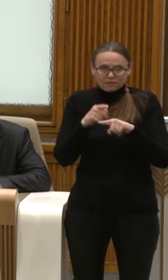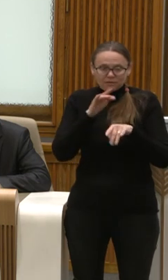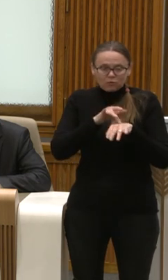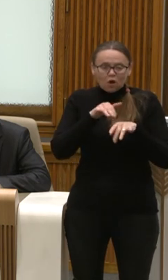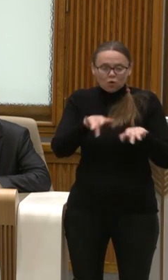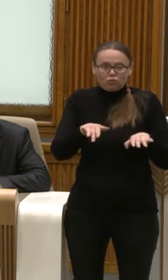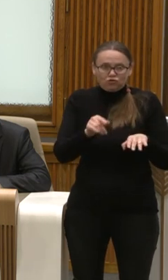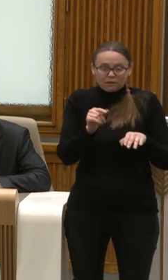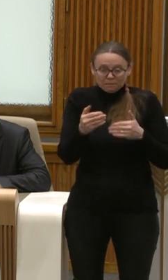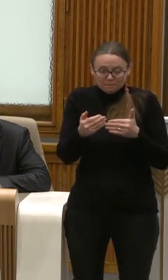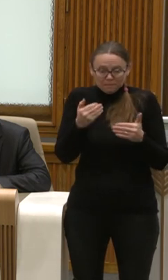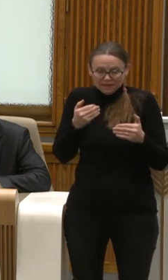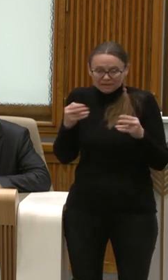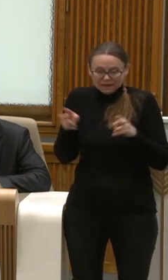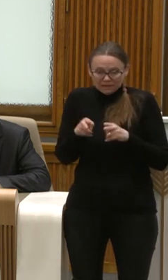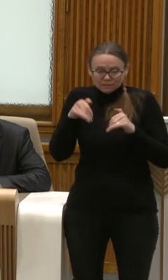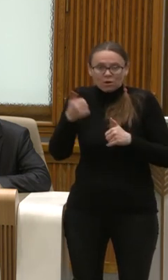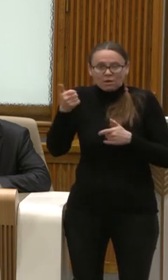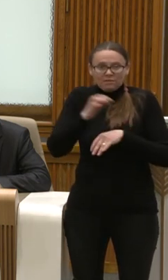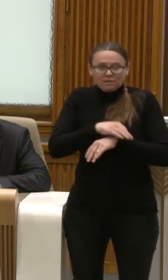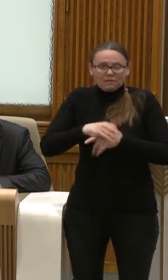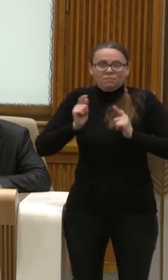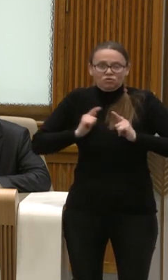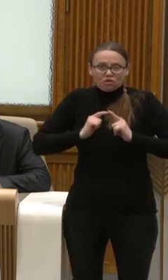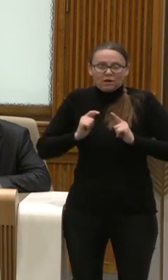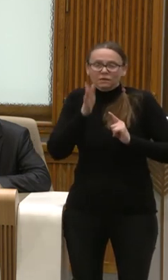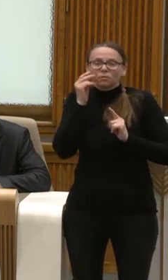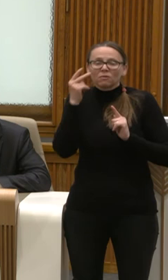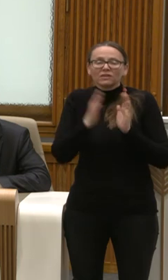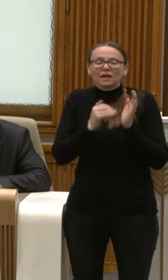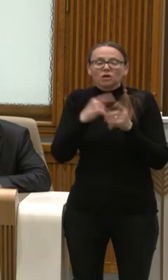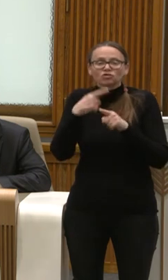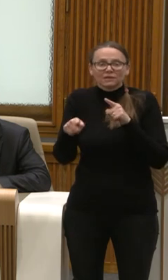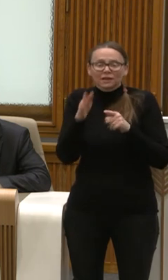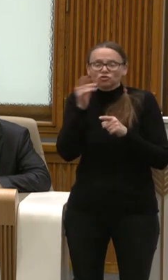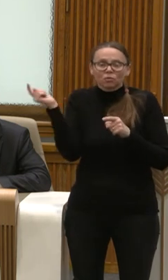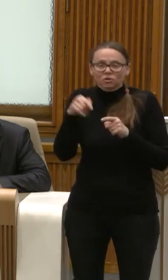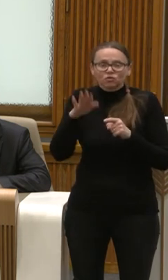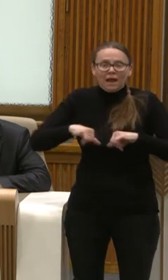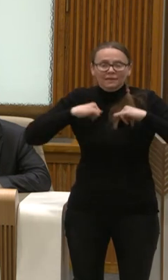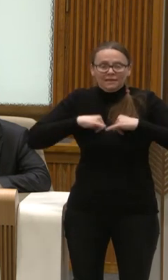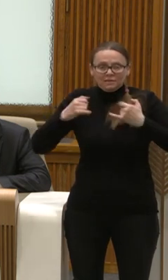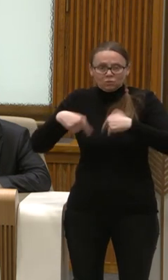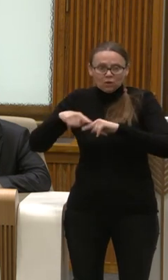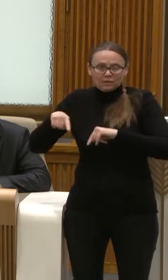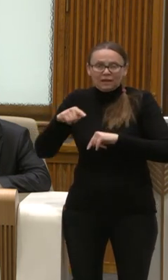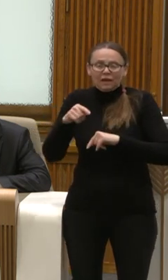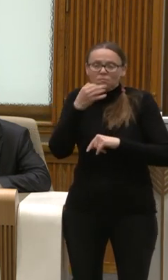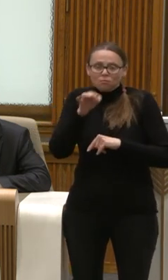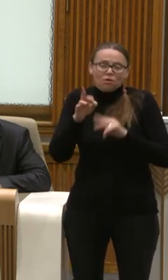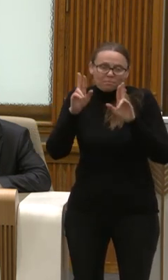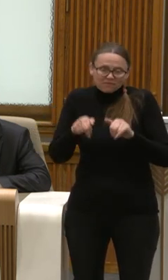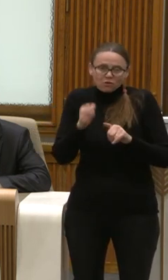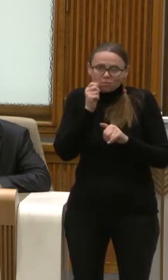okužili prav nedavno, moramo seveda en teden počakati, da bomo videli, kakšen delež njih bo prišel na intenzivne oddelke. Bolj realno bomo lahko